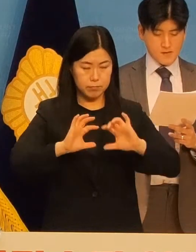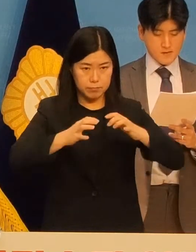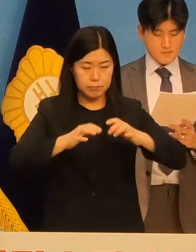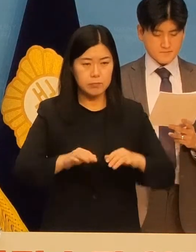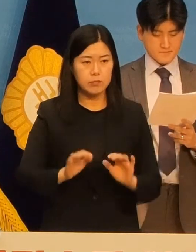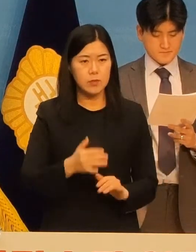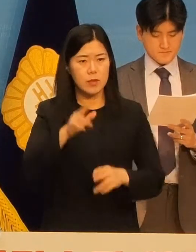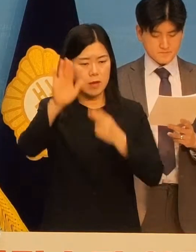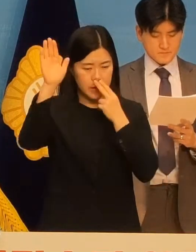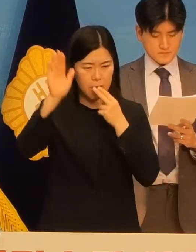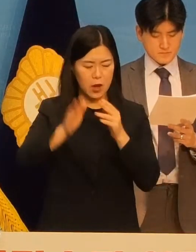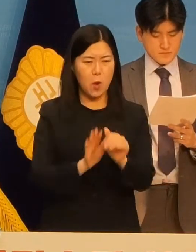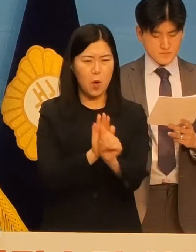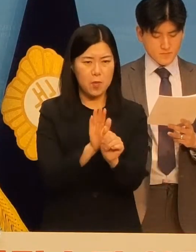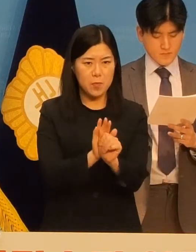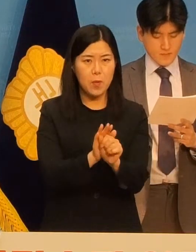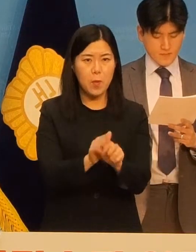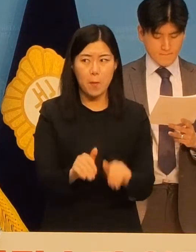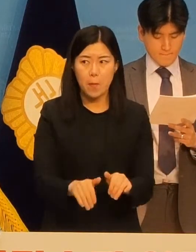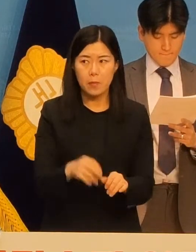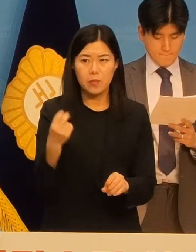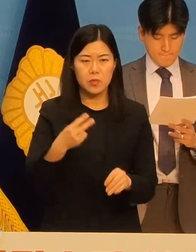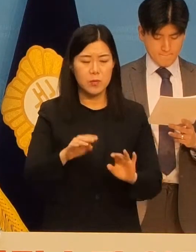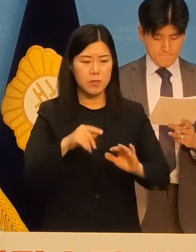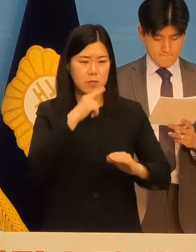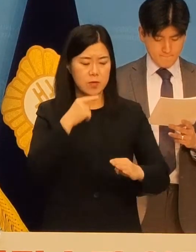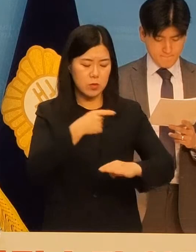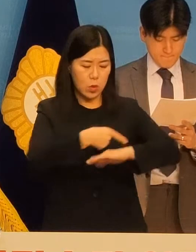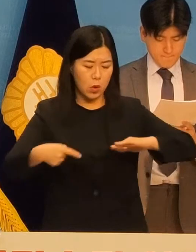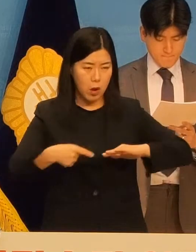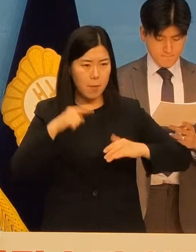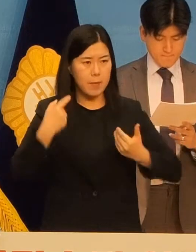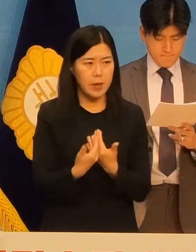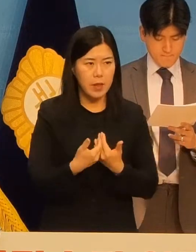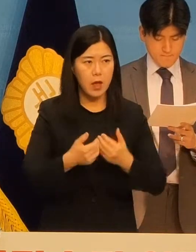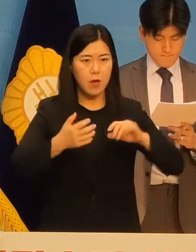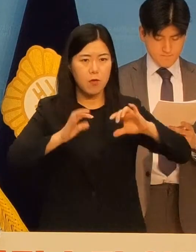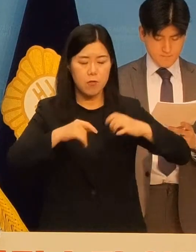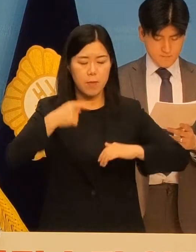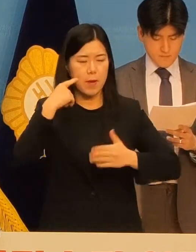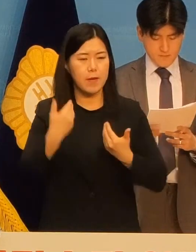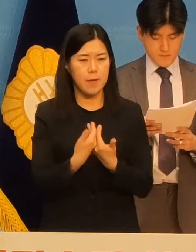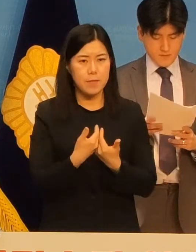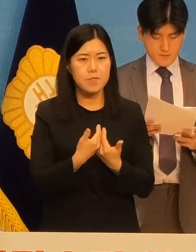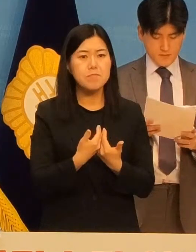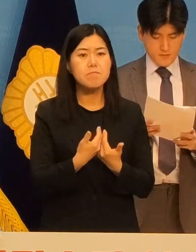협조하고 부역하면서 반민족, 반국가 행위를 저지른 프랑스 국민